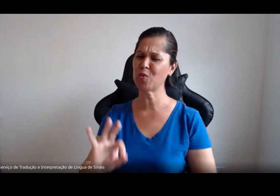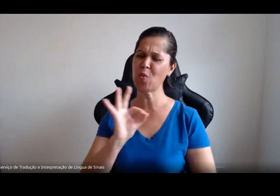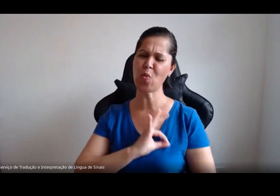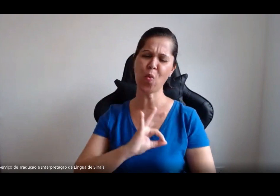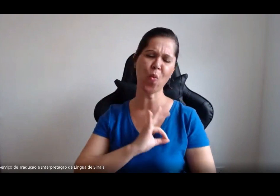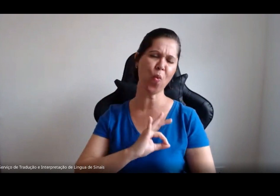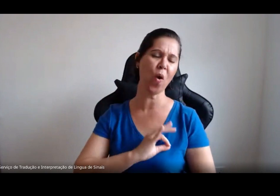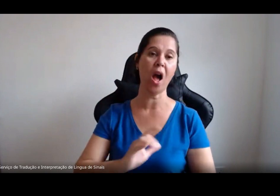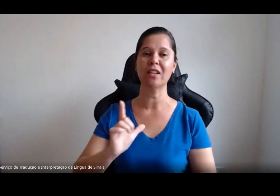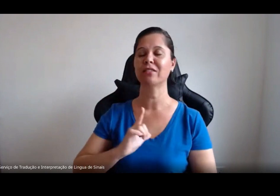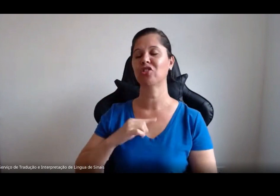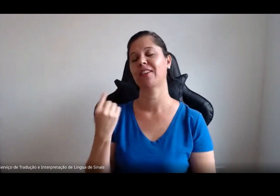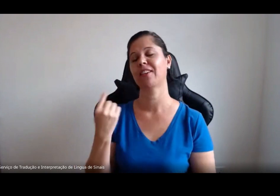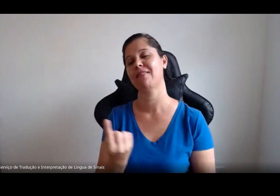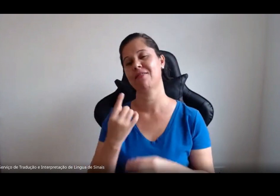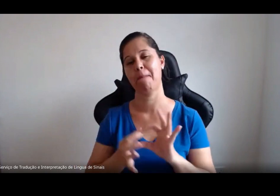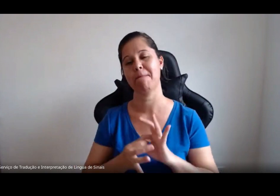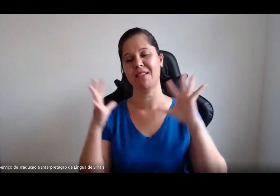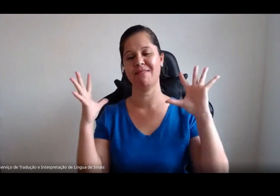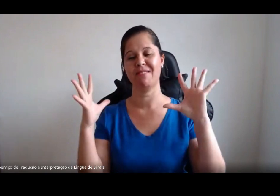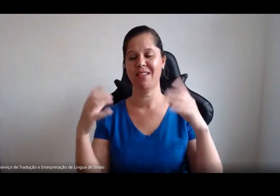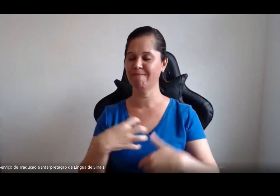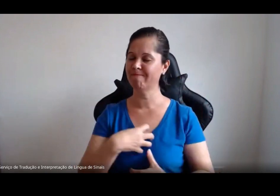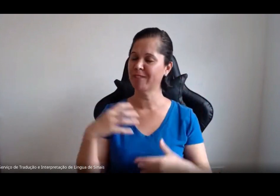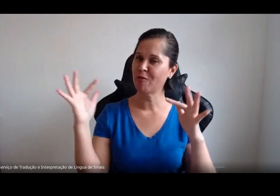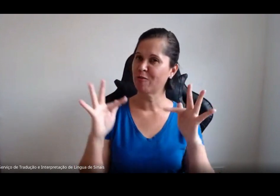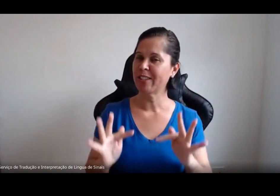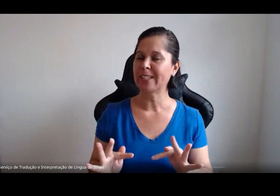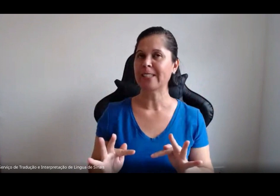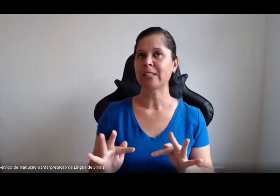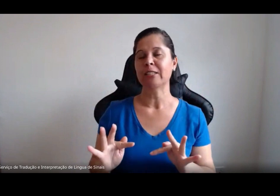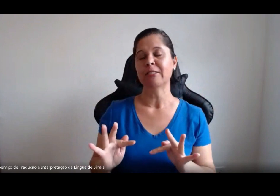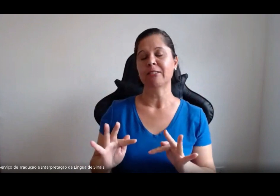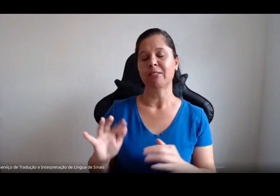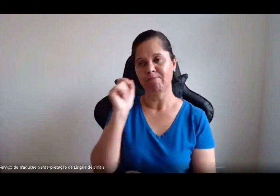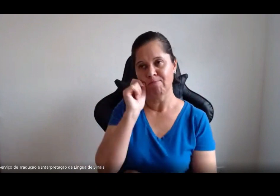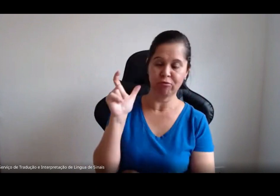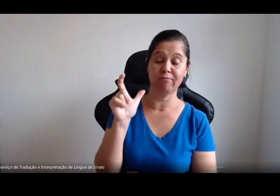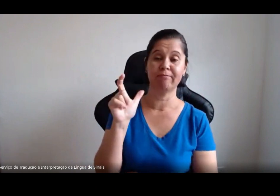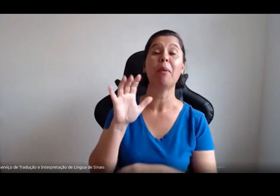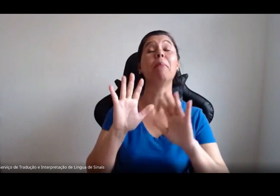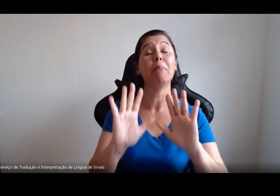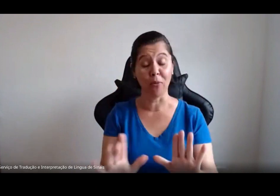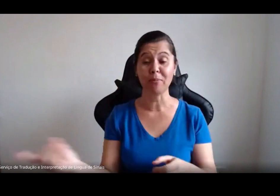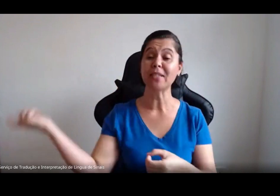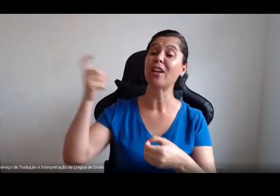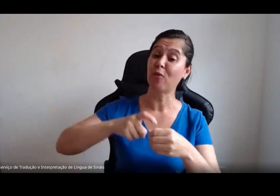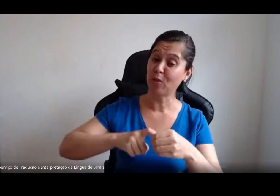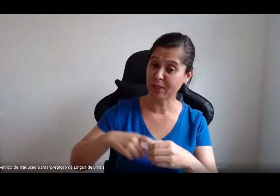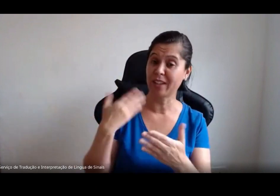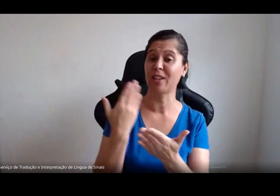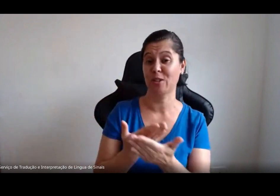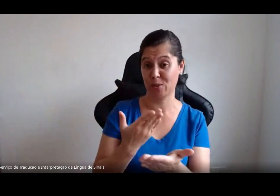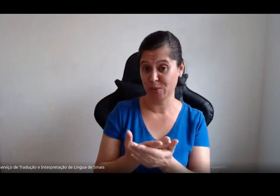ganhava bem, eu era independente, feliz. Então, com muita dificuldade, eu voltei a